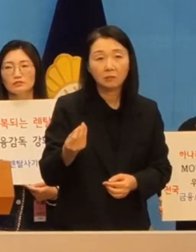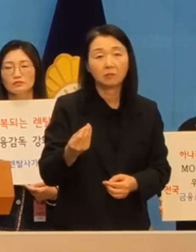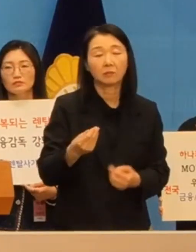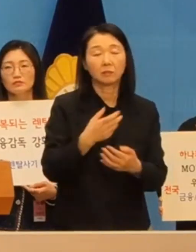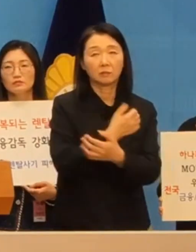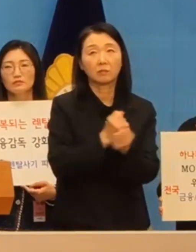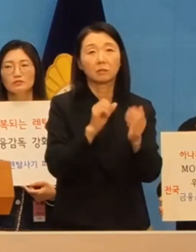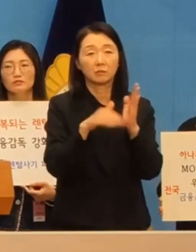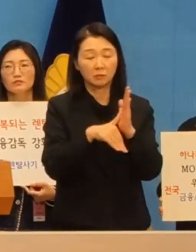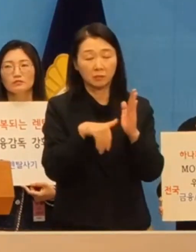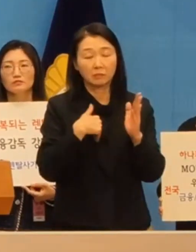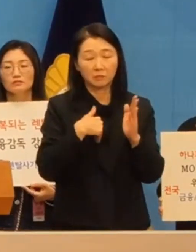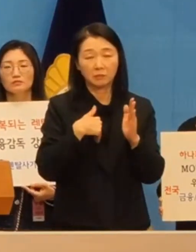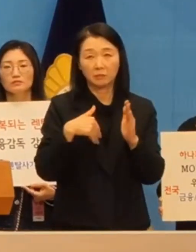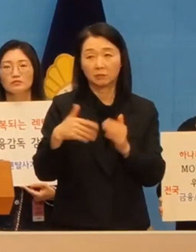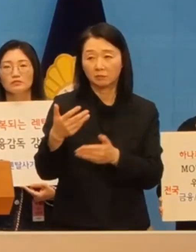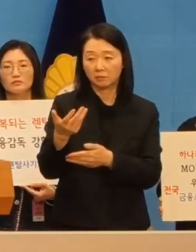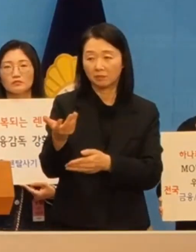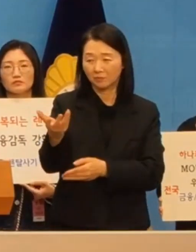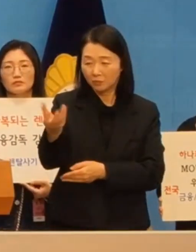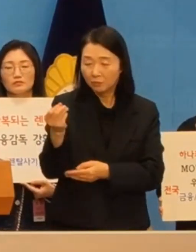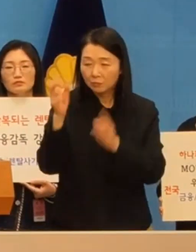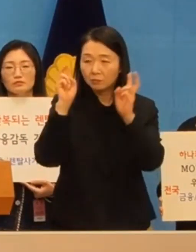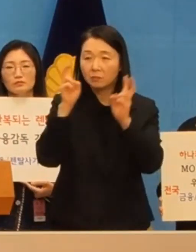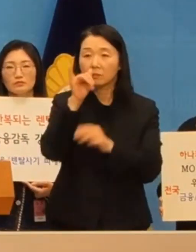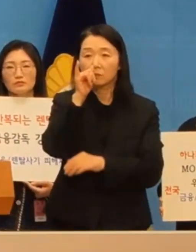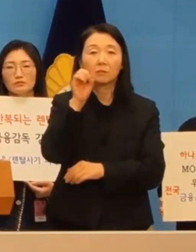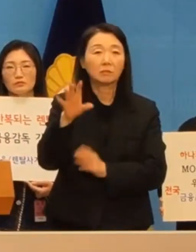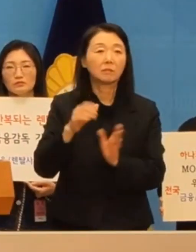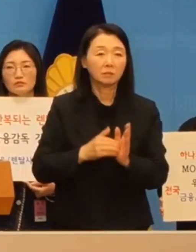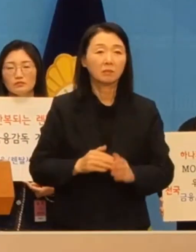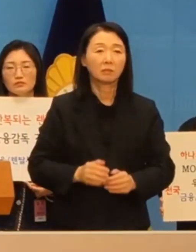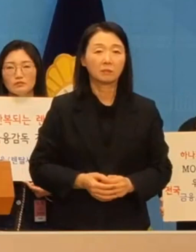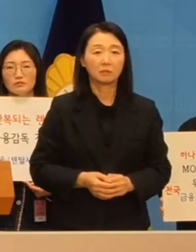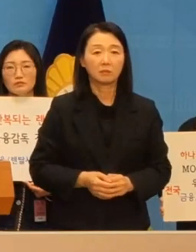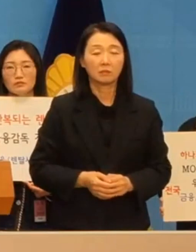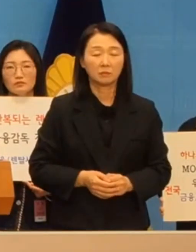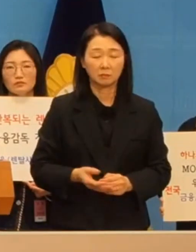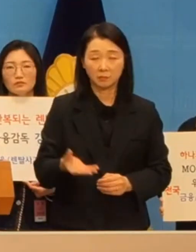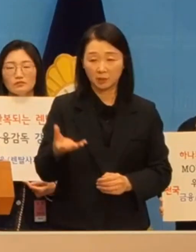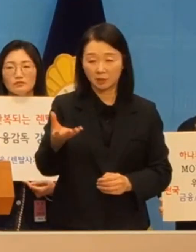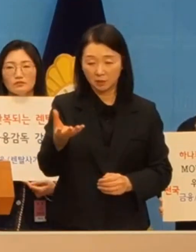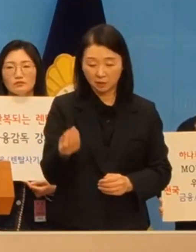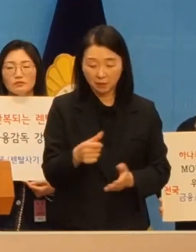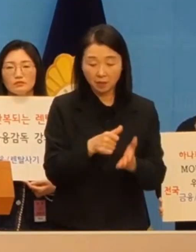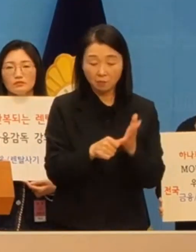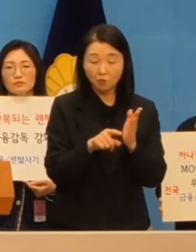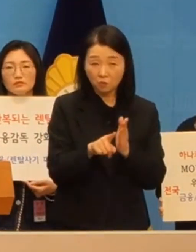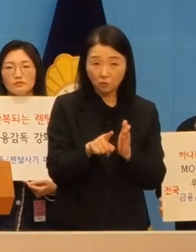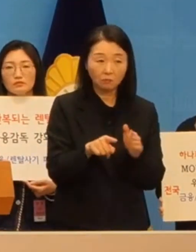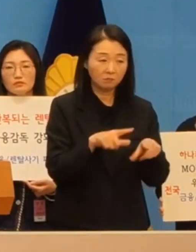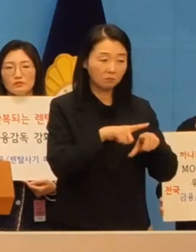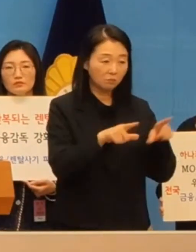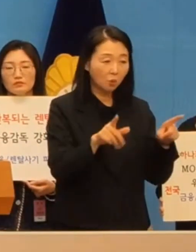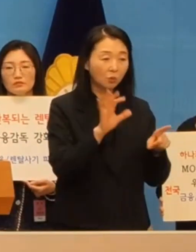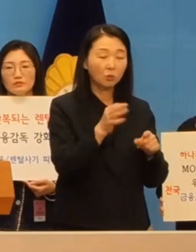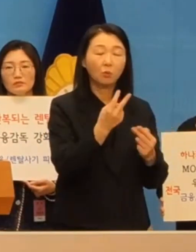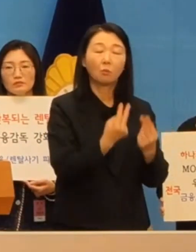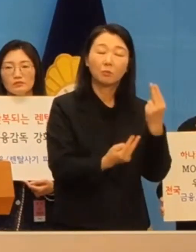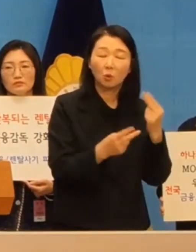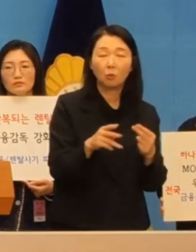당사자인 렌탈사에 있다고 주장하고 있습니다. 렌탈 제품이 시중가 대비 수배의